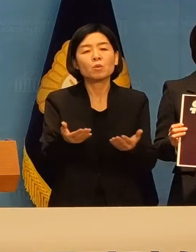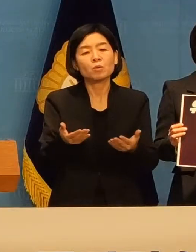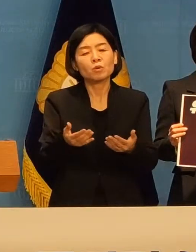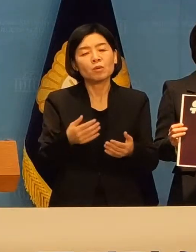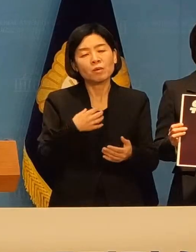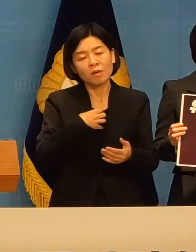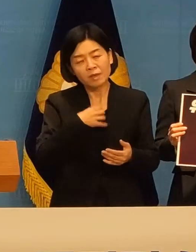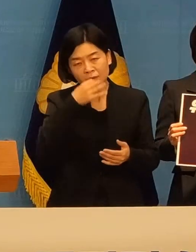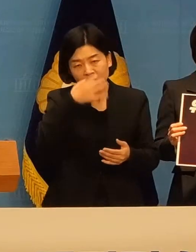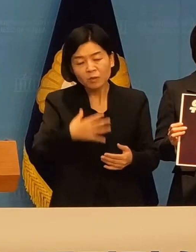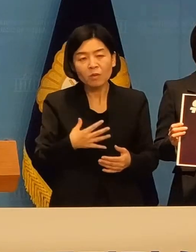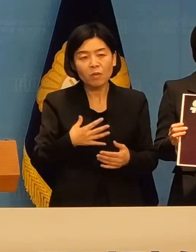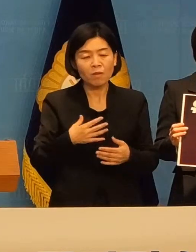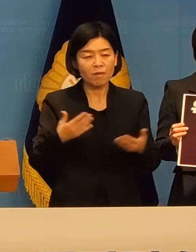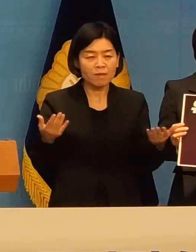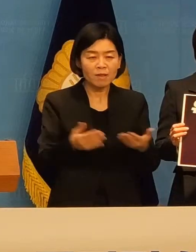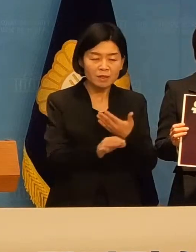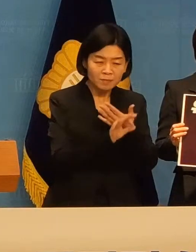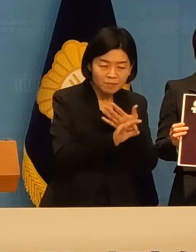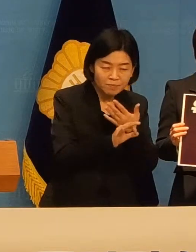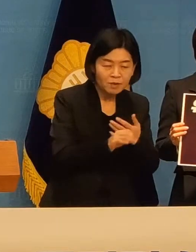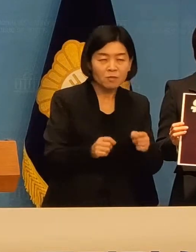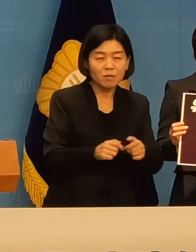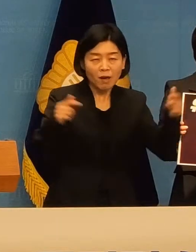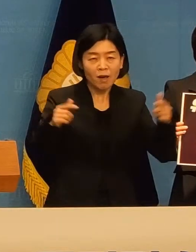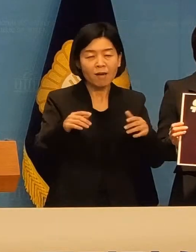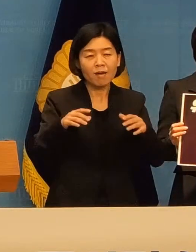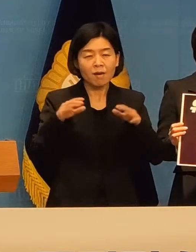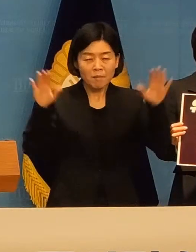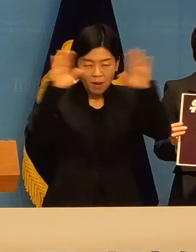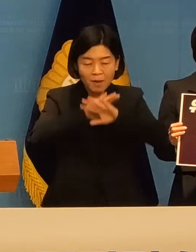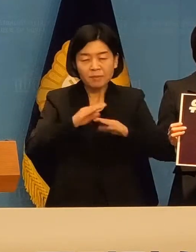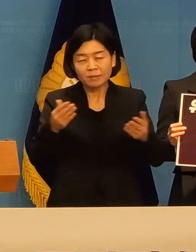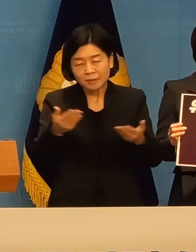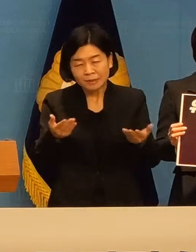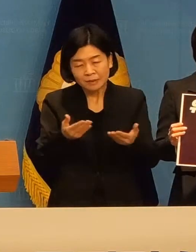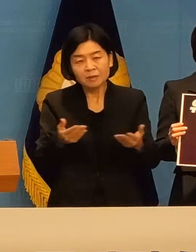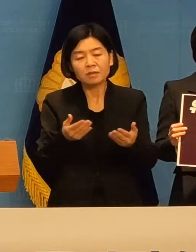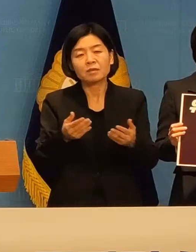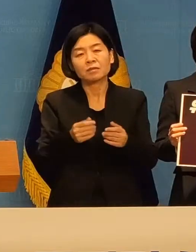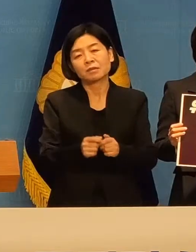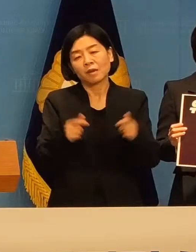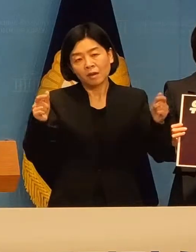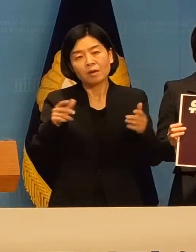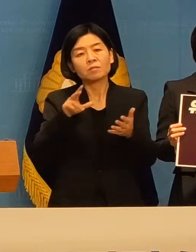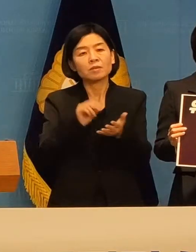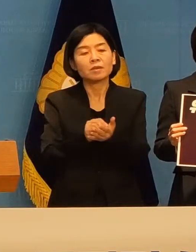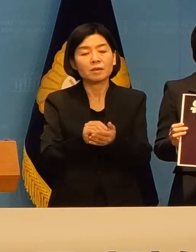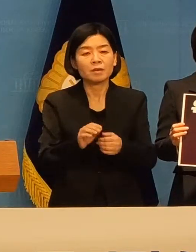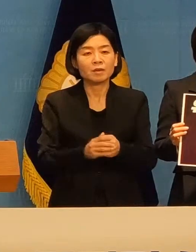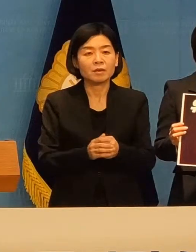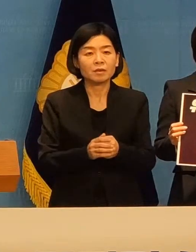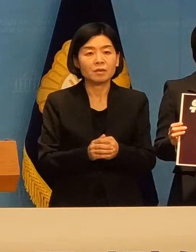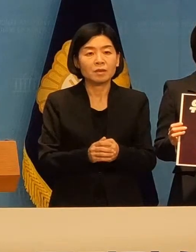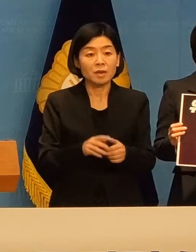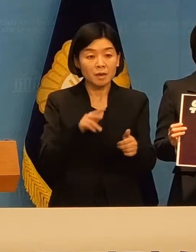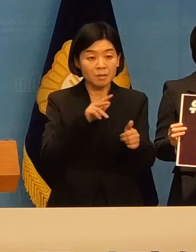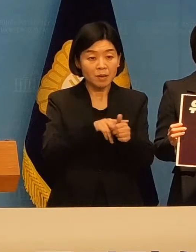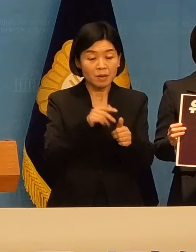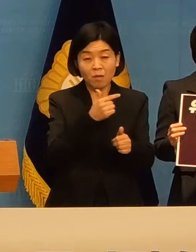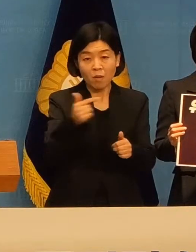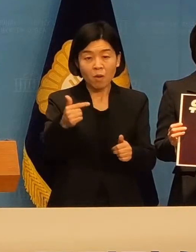증가와 비정규직 확산 등 일자리의 질을 저하시키고 있습니다. 심지어 대형마트 빅3 중 하나인